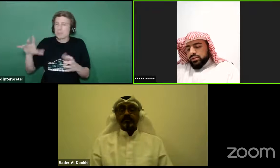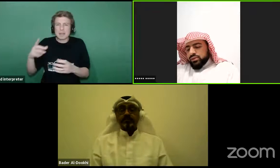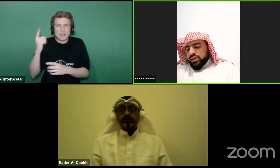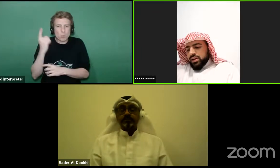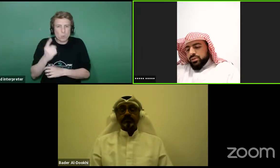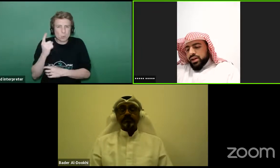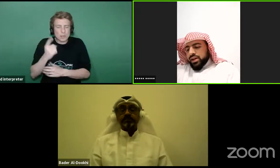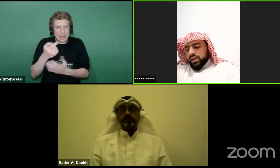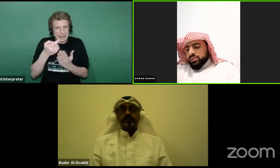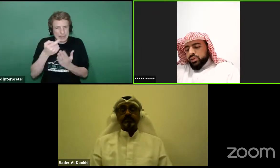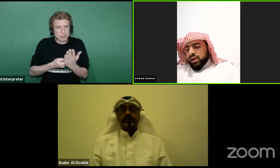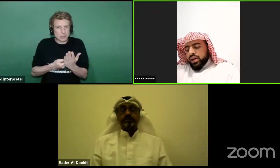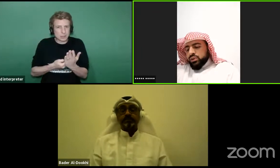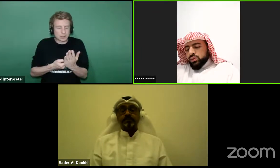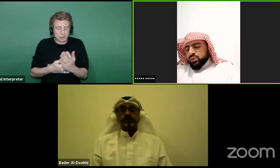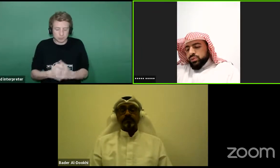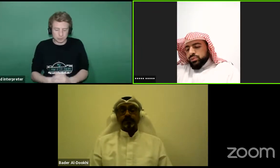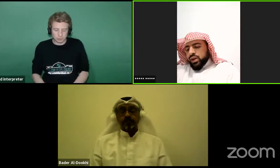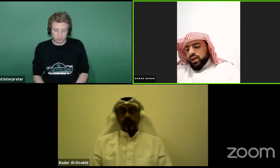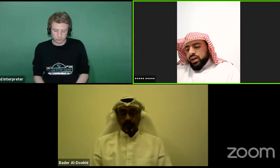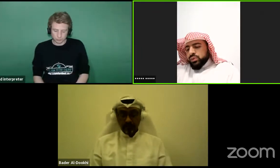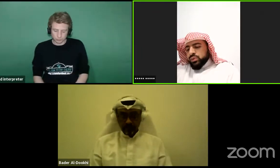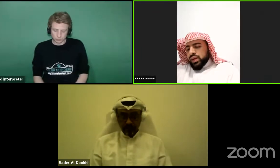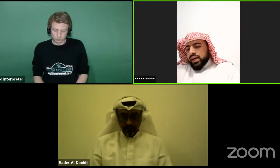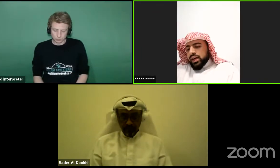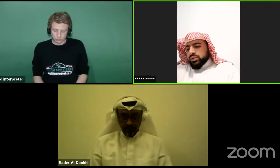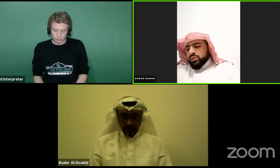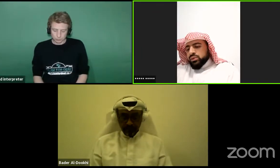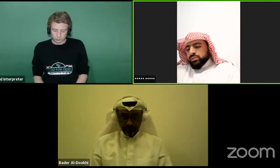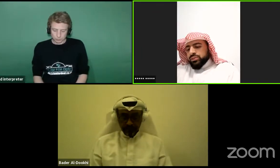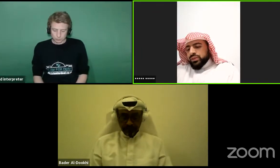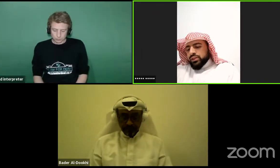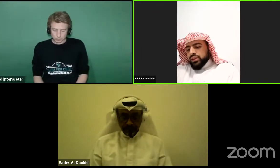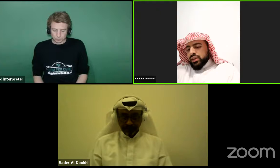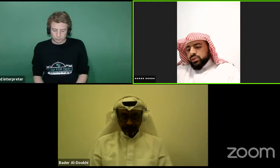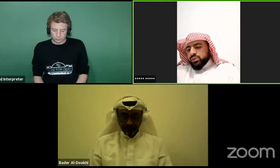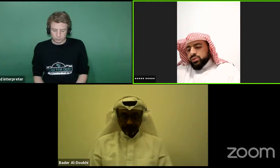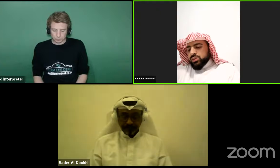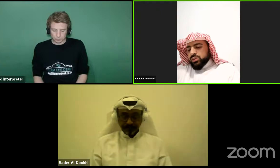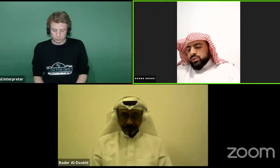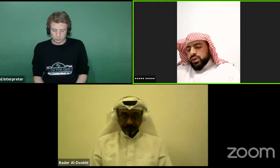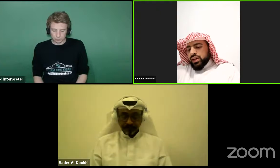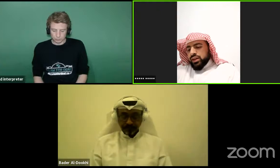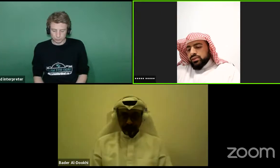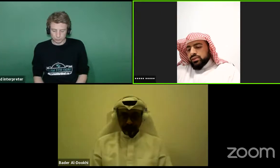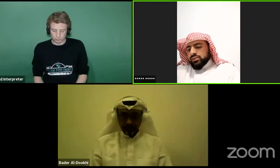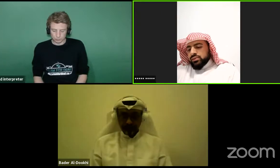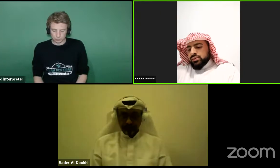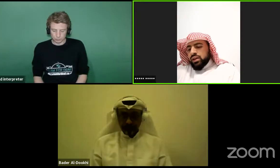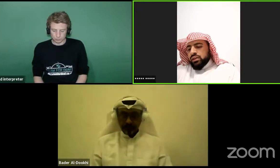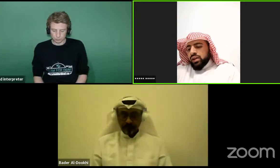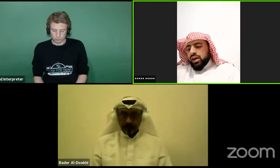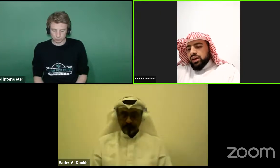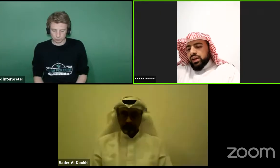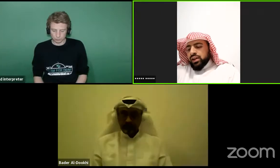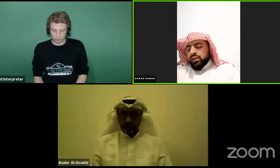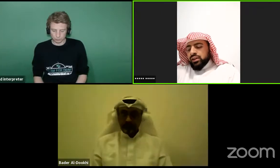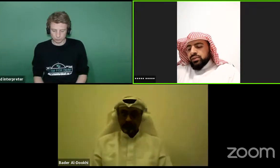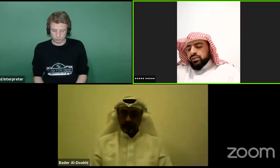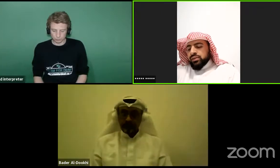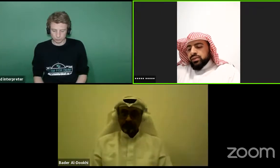واعلموا أنما أموالكم وأولادكم فتنة وأن